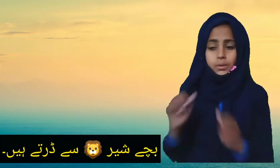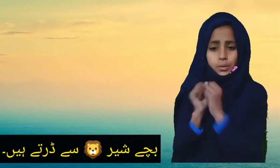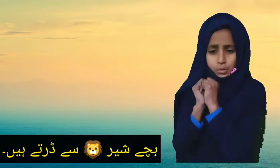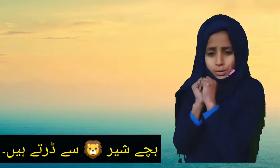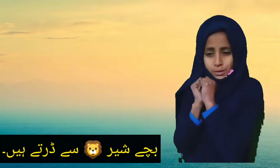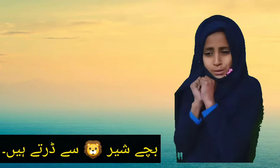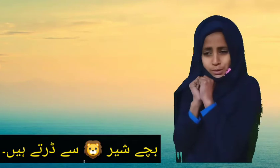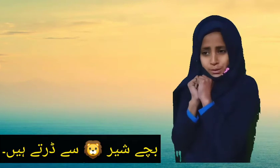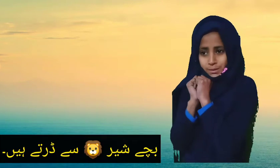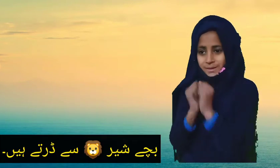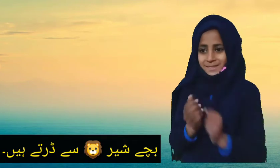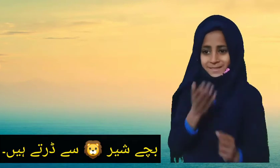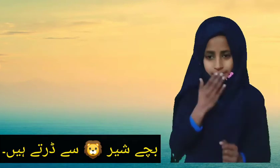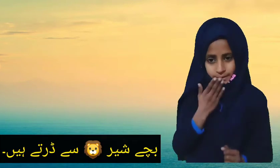डरते हैं।